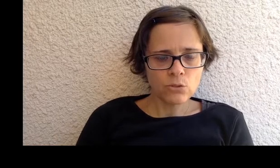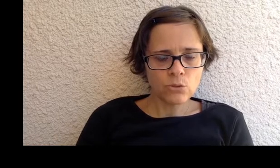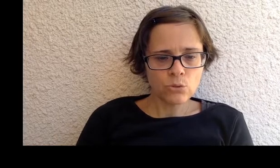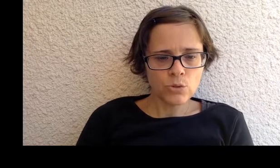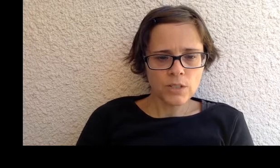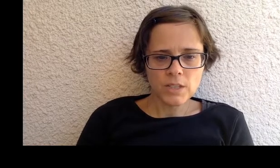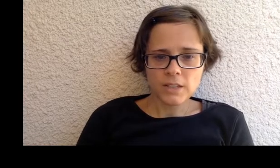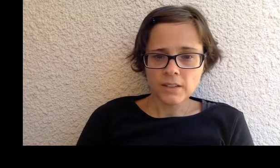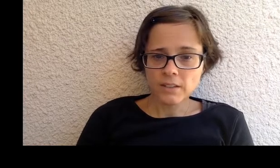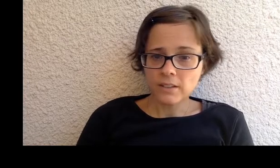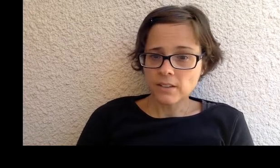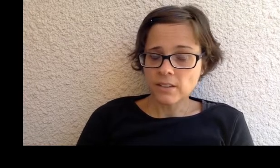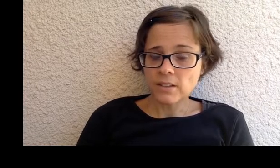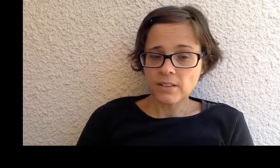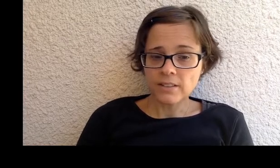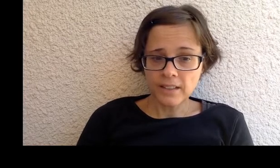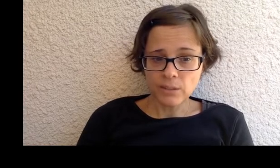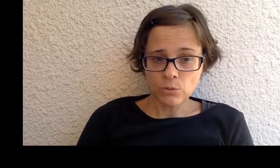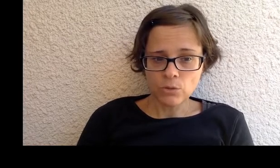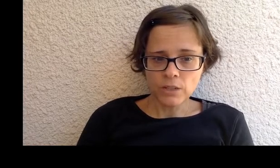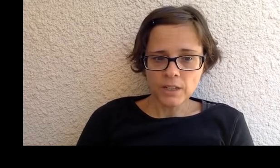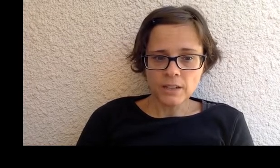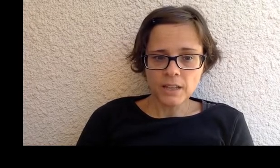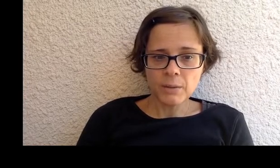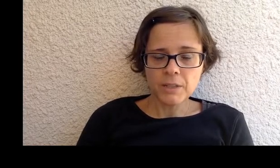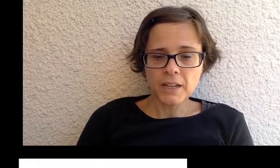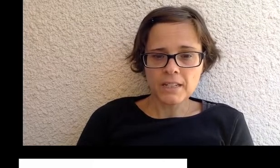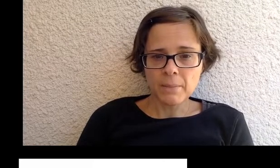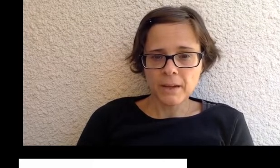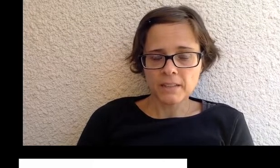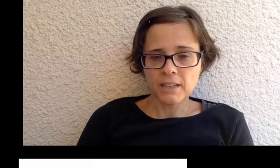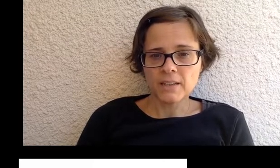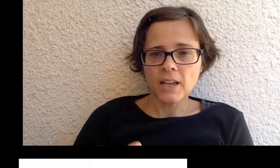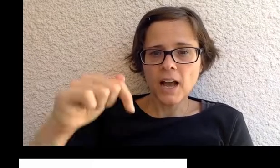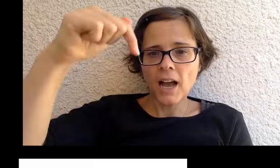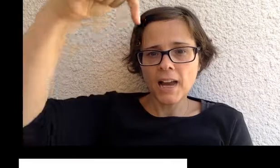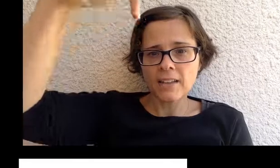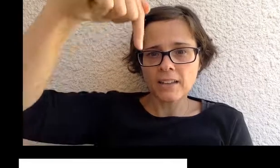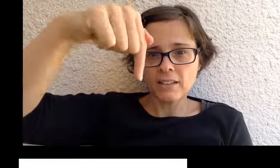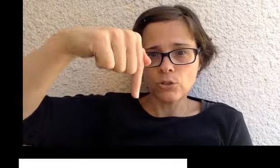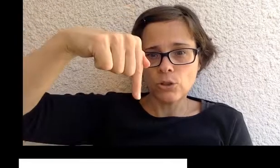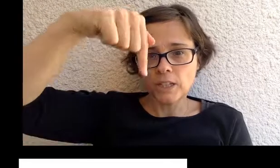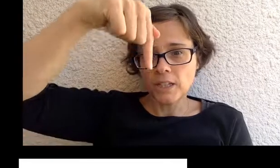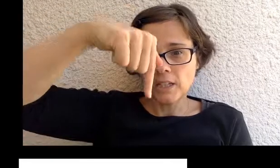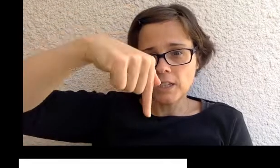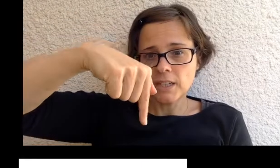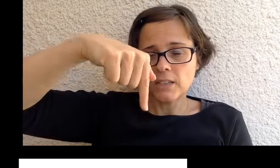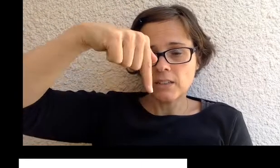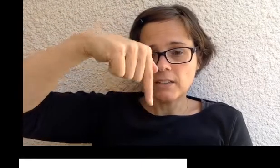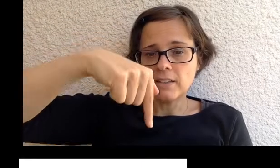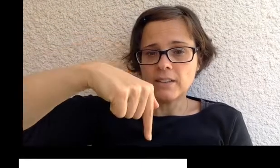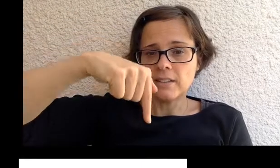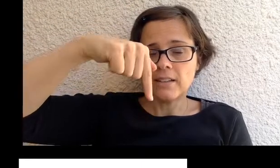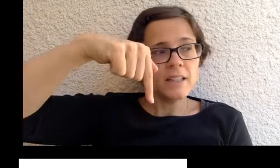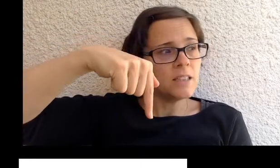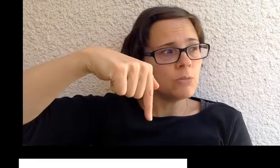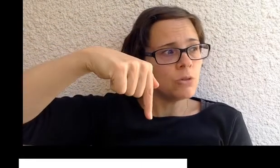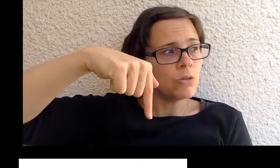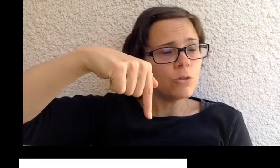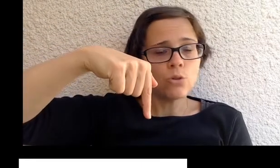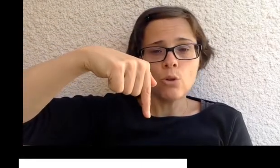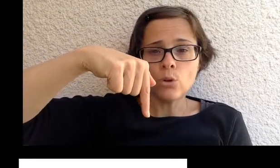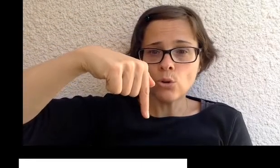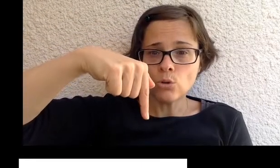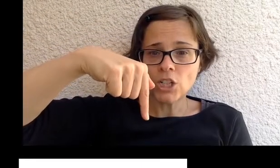Et tous ces animaux, eh bien, ils appartiennent à la catégorie des